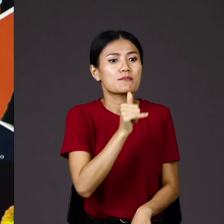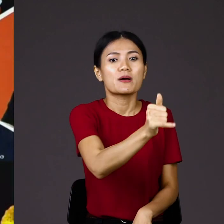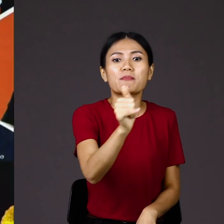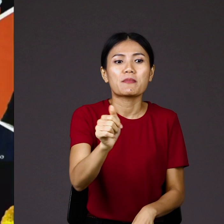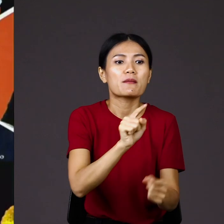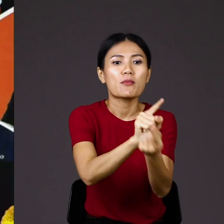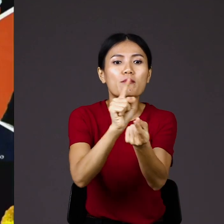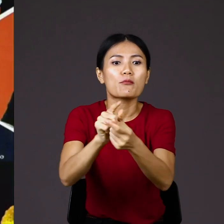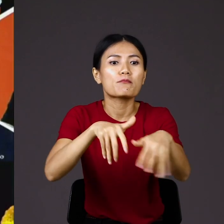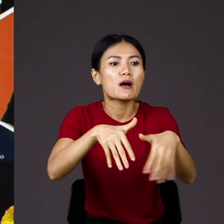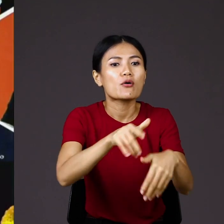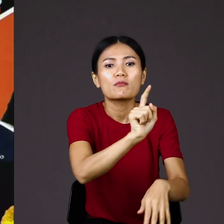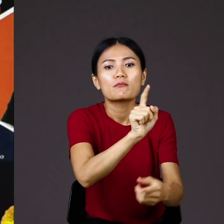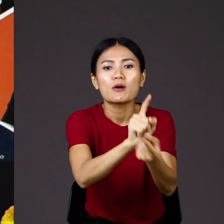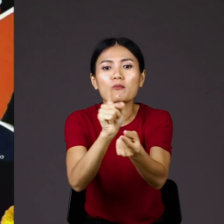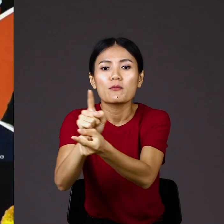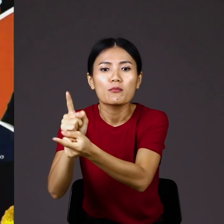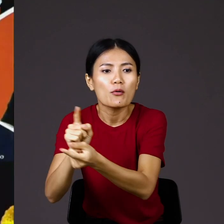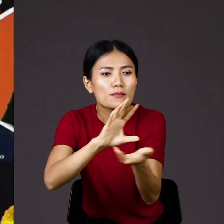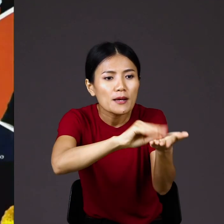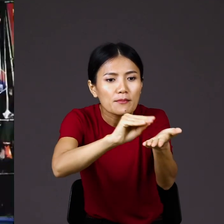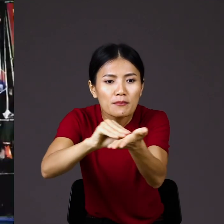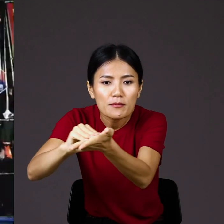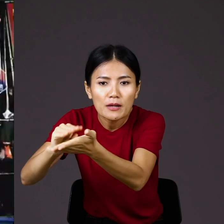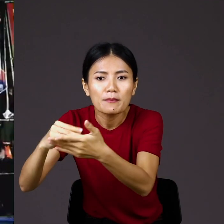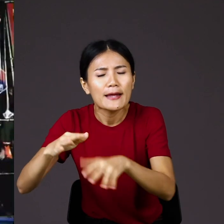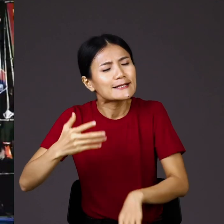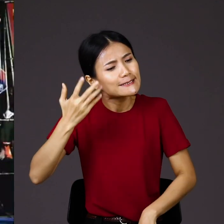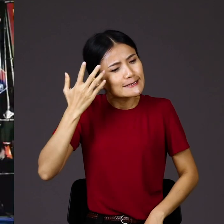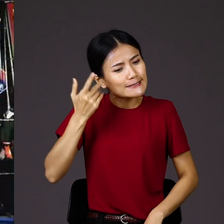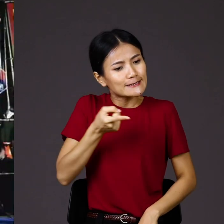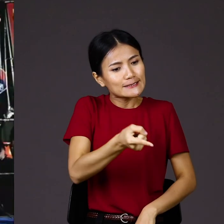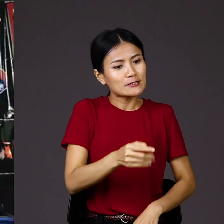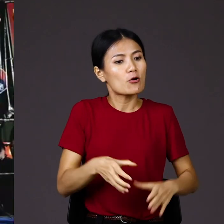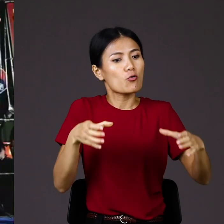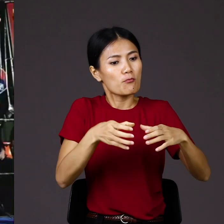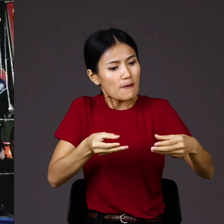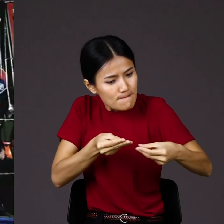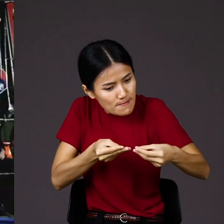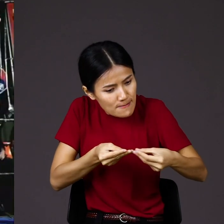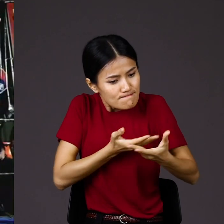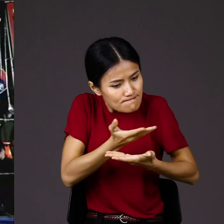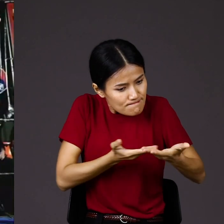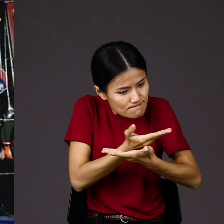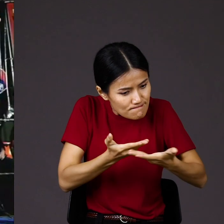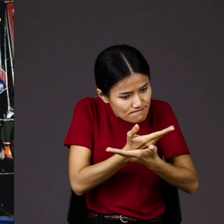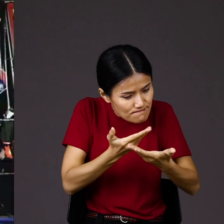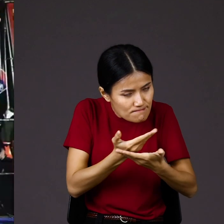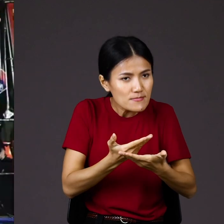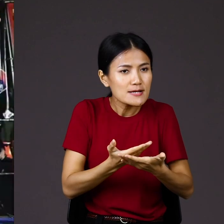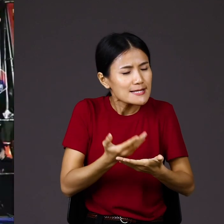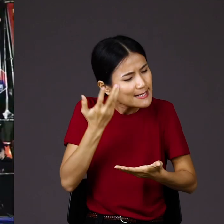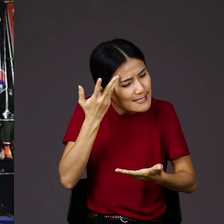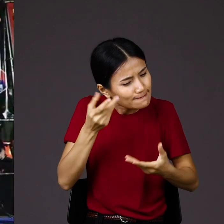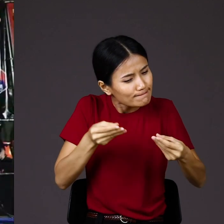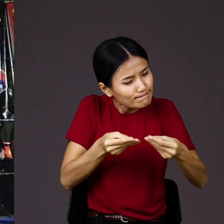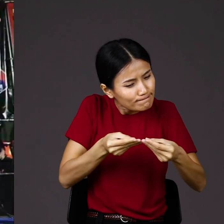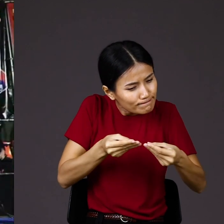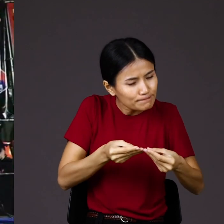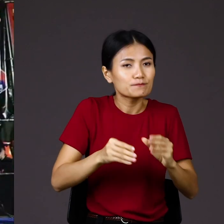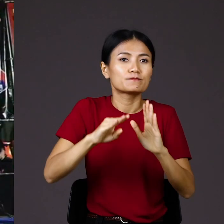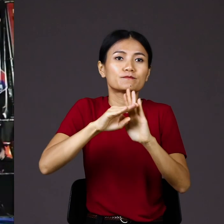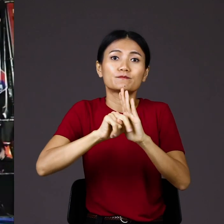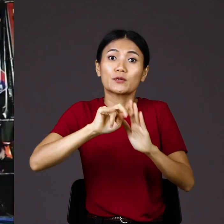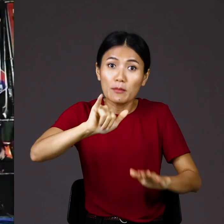เพื่อจะไปฟังปัญหาแล้วก็มาร่วมกันออกแบบนโยบายนี่จึงเป็นที่มานโยบายของทีมงานของไพบูลย์กิจวรวุ